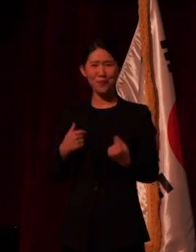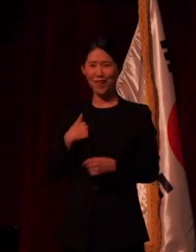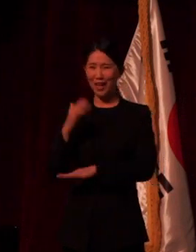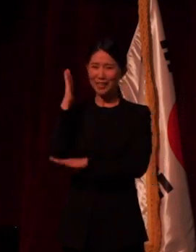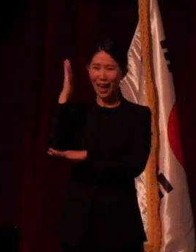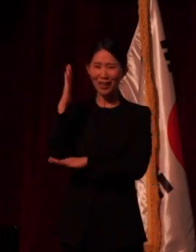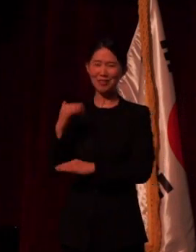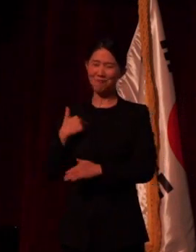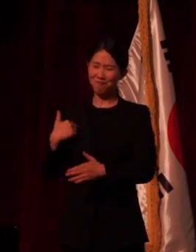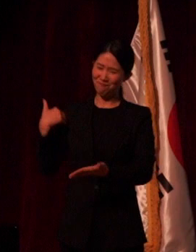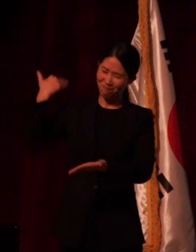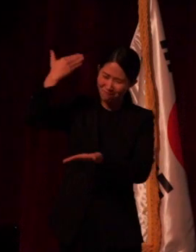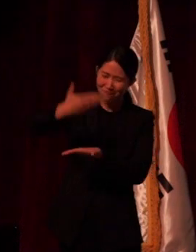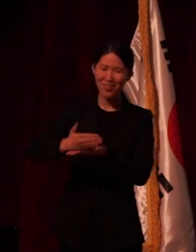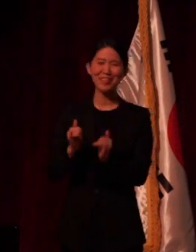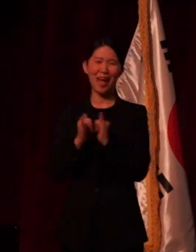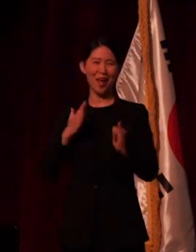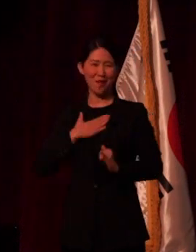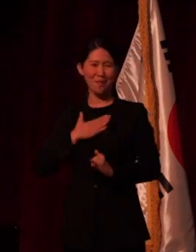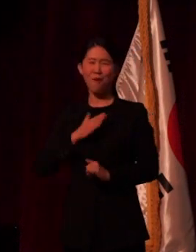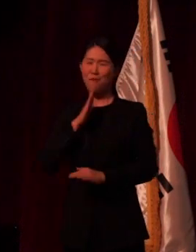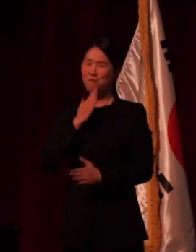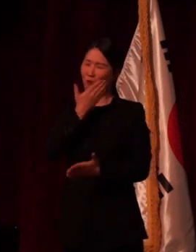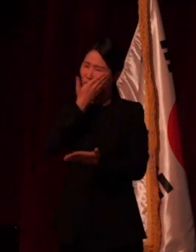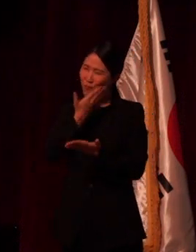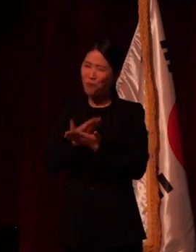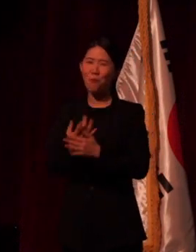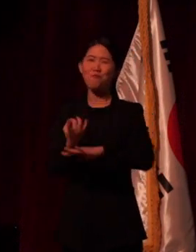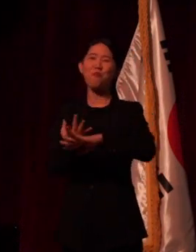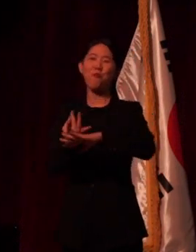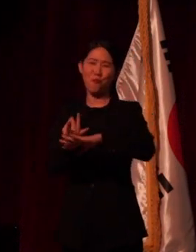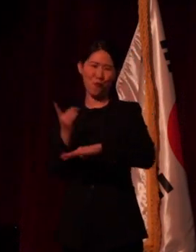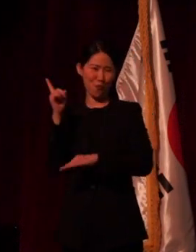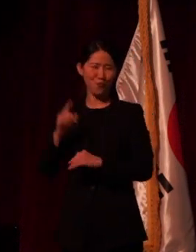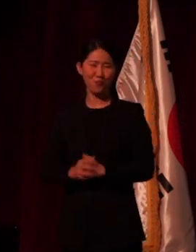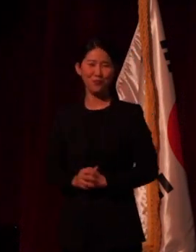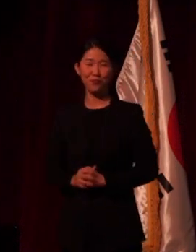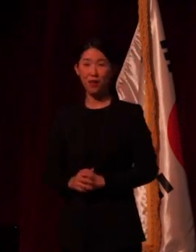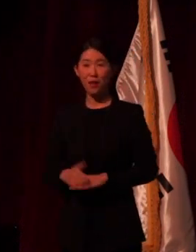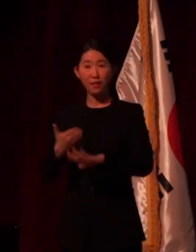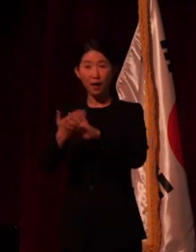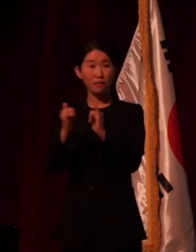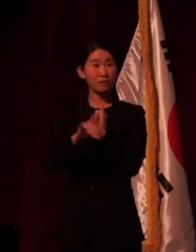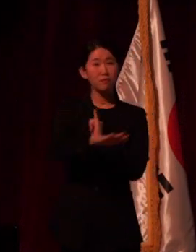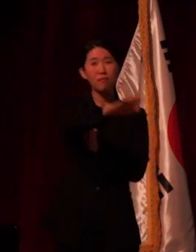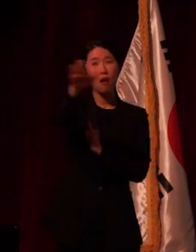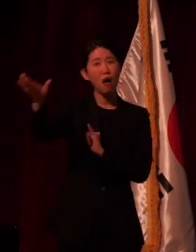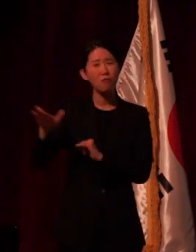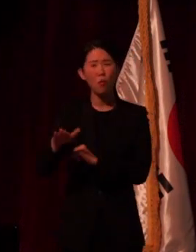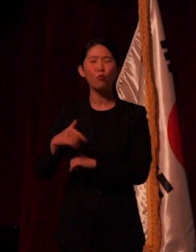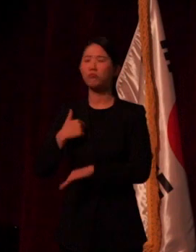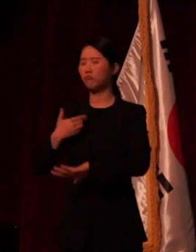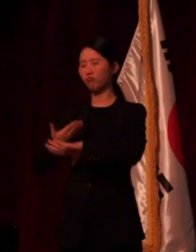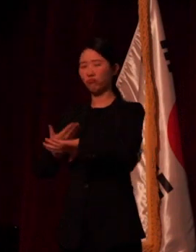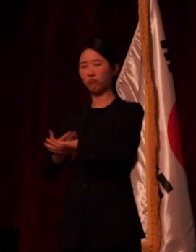이야기꾼에게는 너무나 귀한 일입니다. 다른 사람들과는 다른 종류의